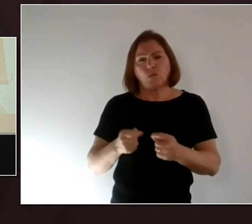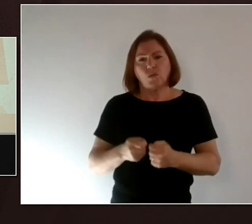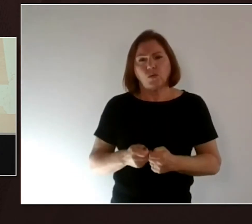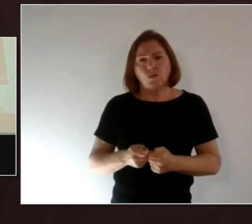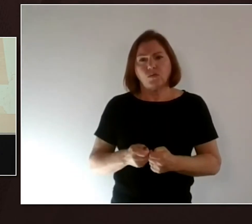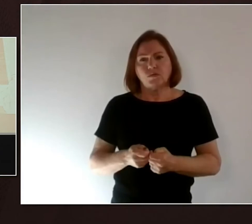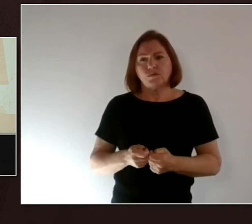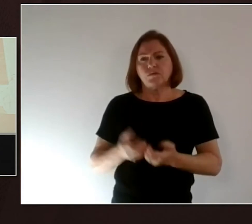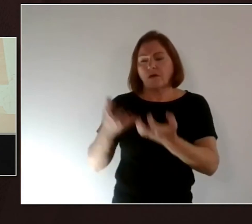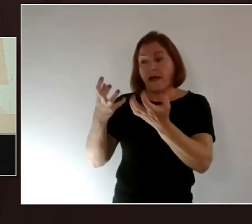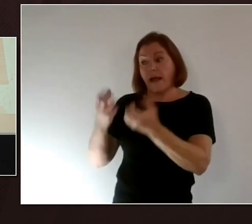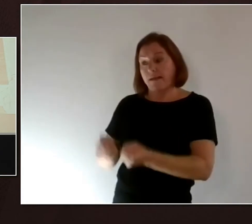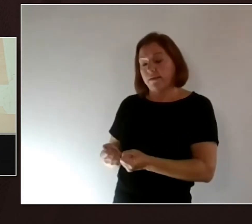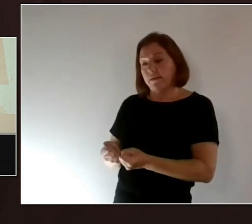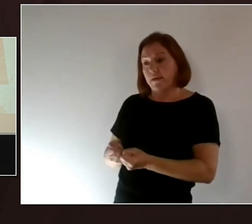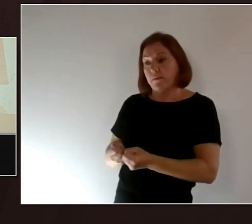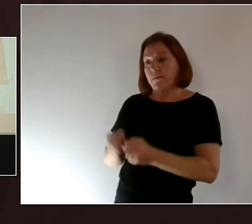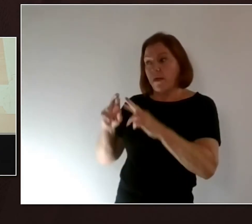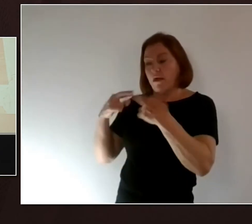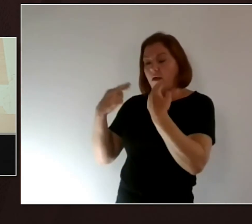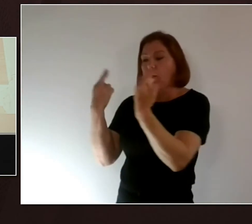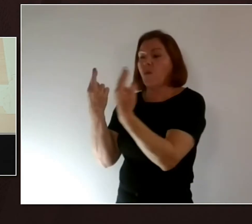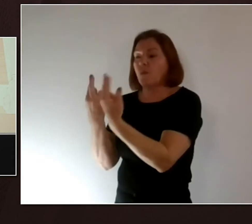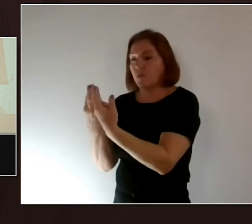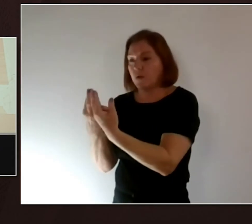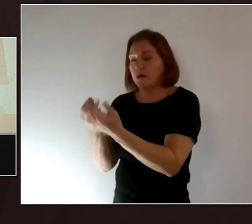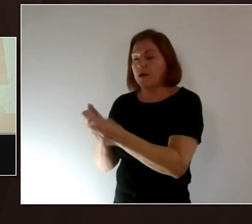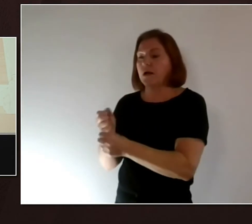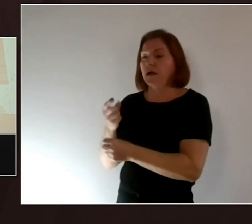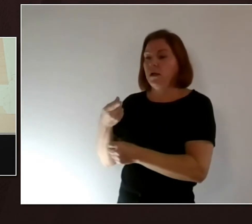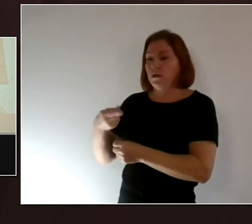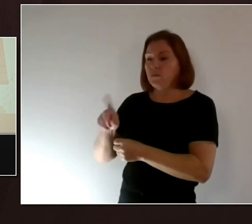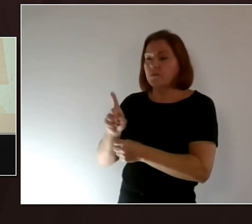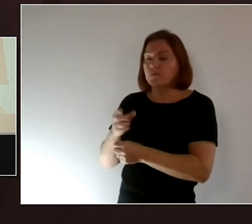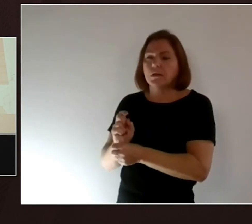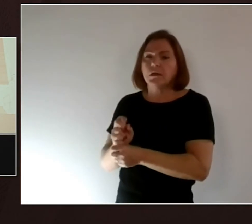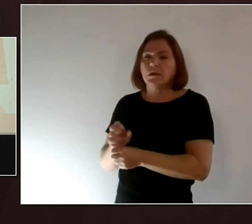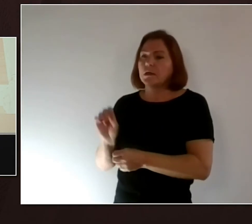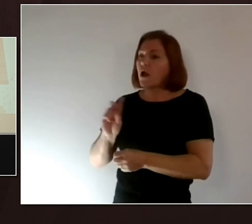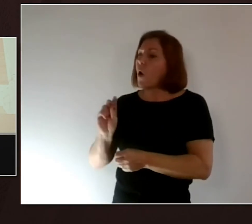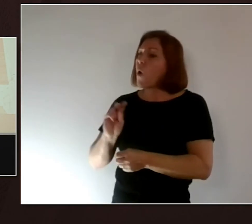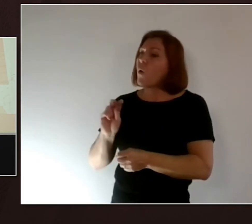1 Tessalonicenses 4. Dá uma olhada lá.